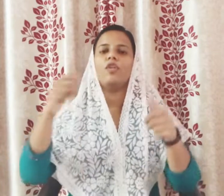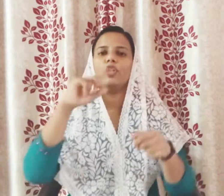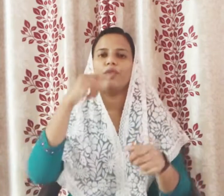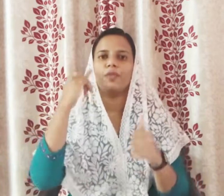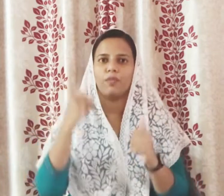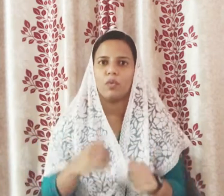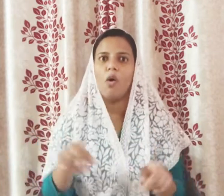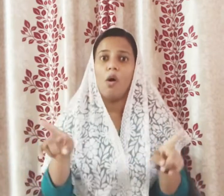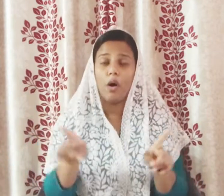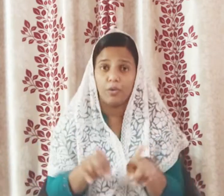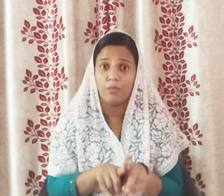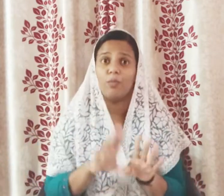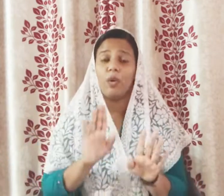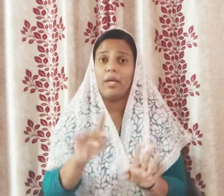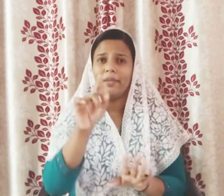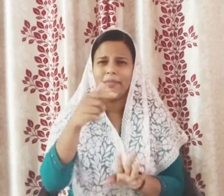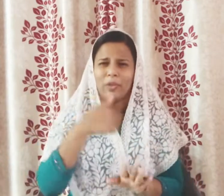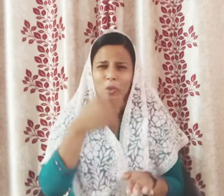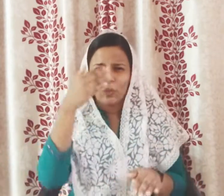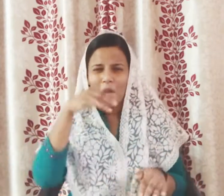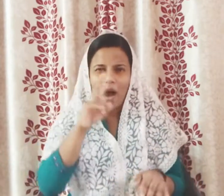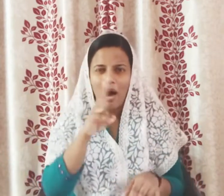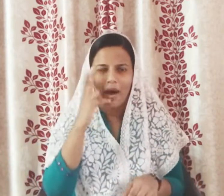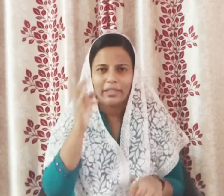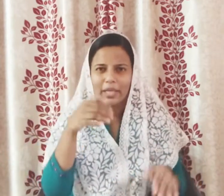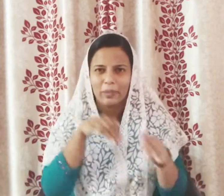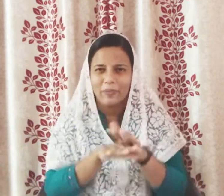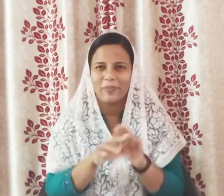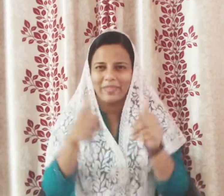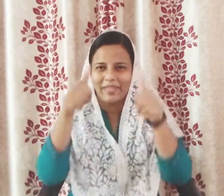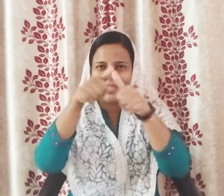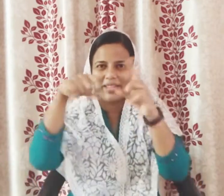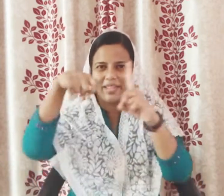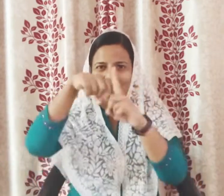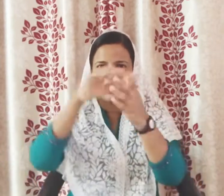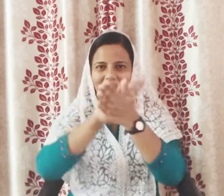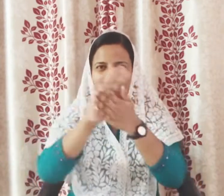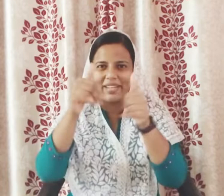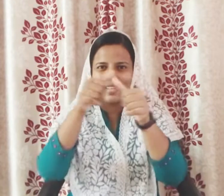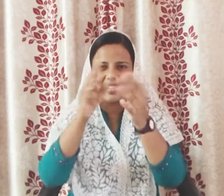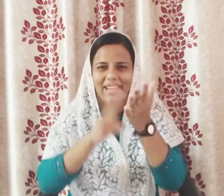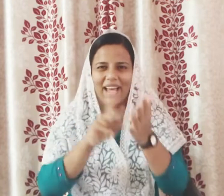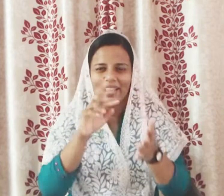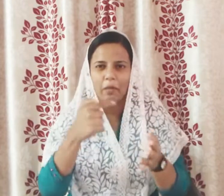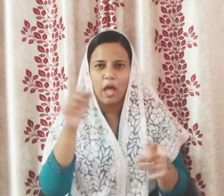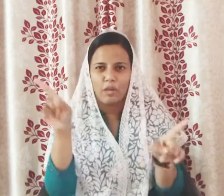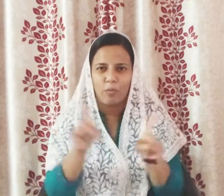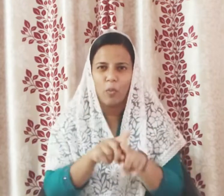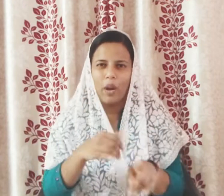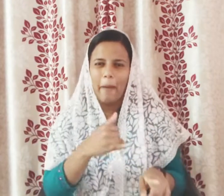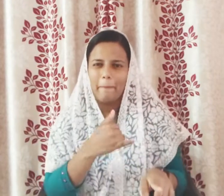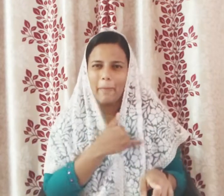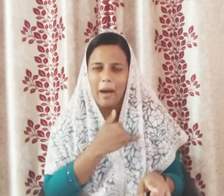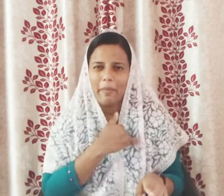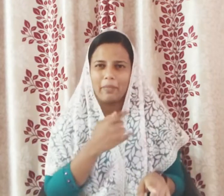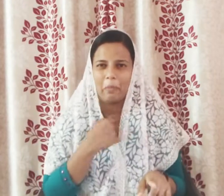കയറിയ. നമ്മുടെ ജീവിതത്തിലും ഒളിഞ്ഞു കിടക്കുന്ന ആഖാന്മാരുണ്ടെങ്കിൽ, ആഖാൻ എന്ന് പറഞ്ഞാൽ പാപത്തെയാണ് ഉദ്ദേശിച്ചിരിക്കുന്നത്, വൈരാഗ്യം